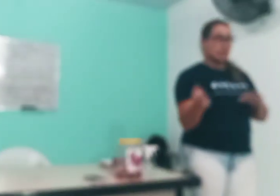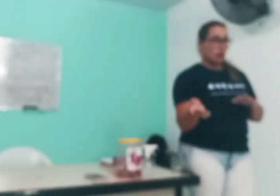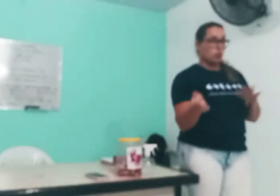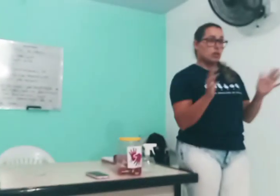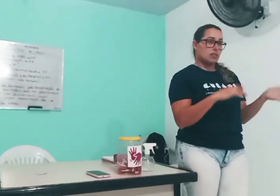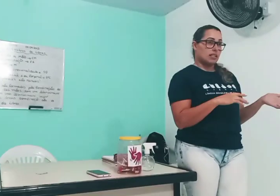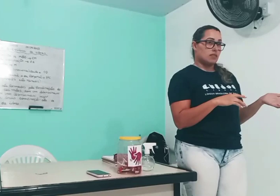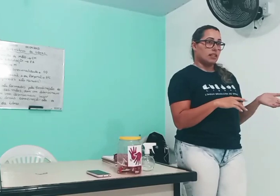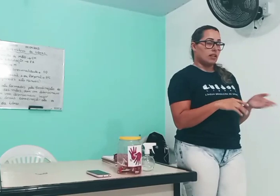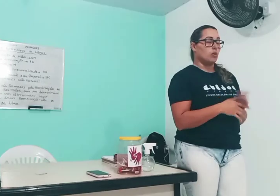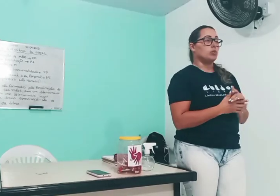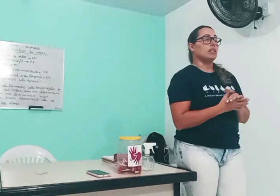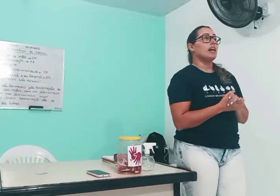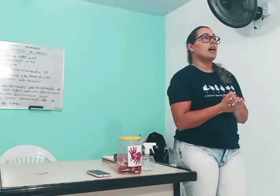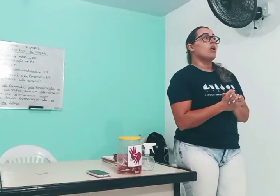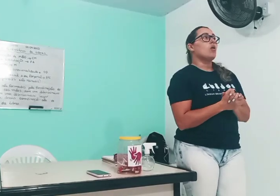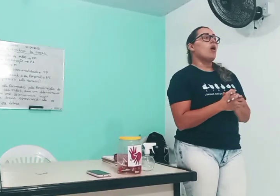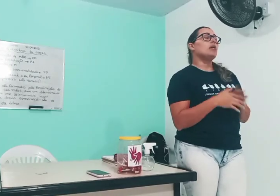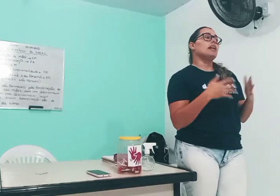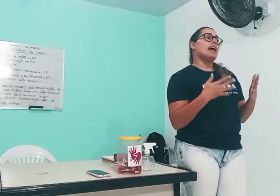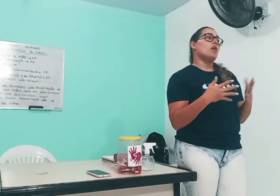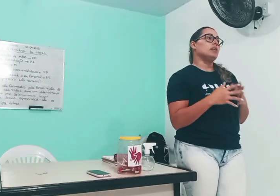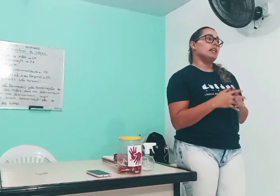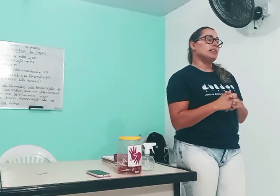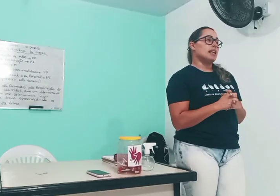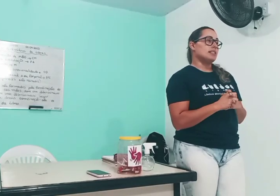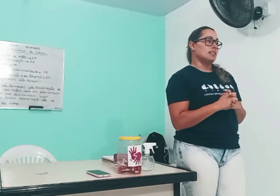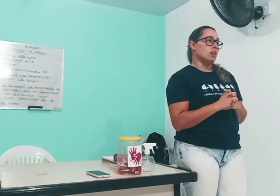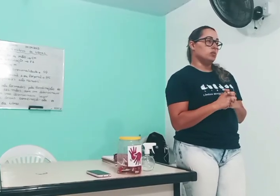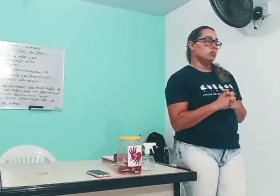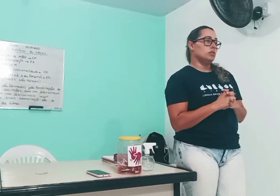ter um, às vezes vai ter outro. Né? Qual que é a orientação